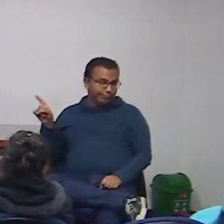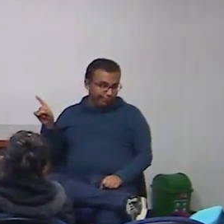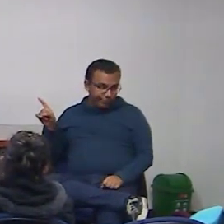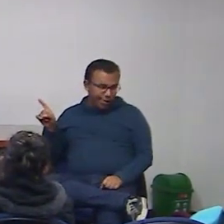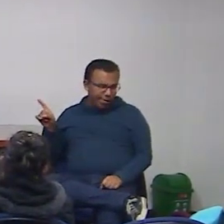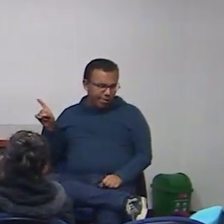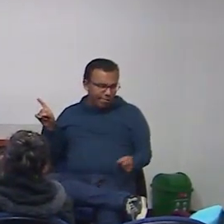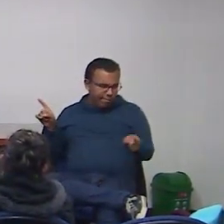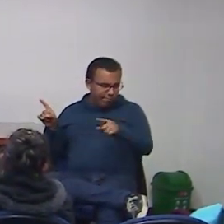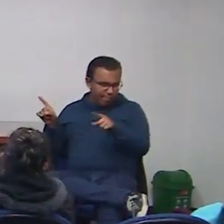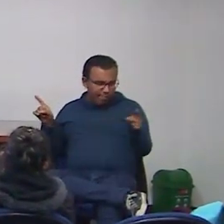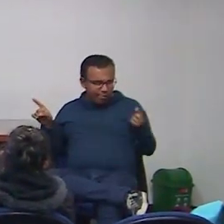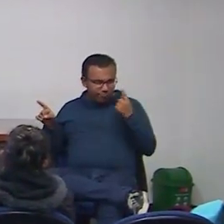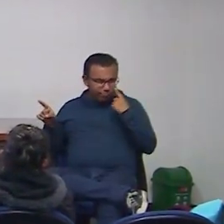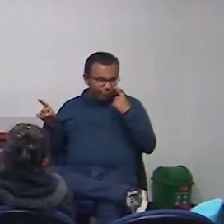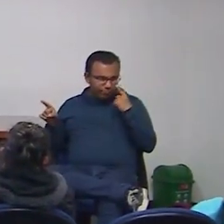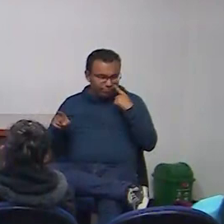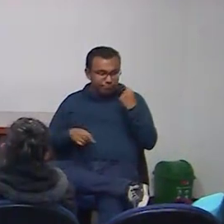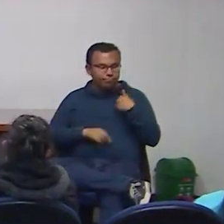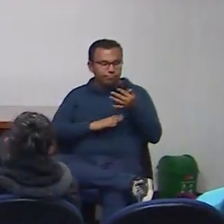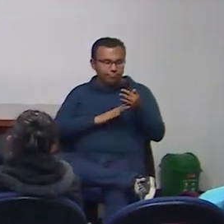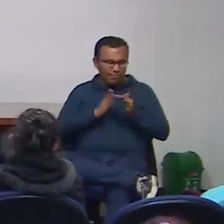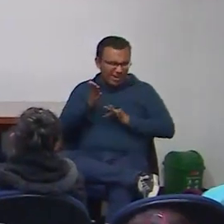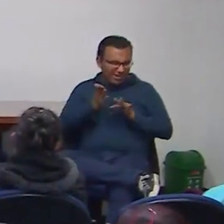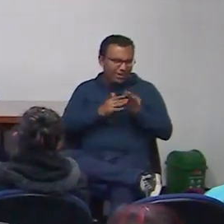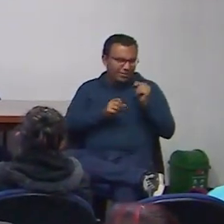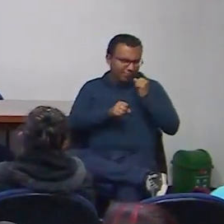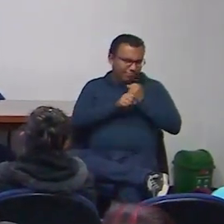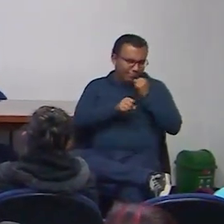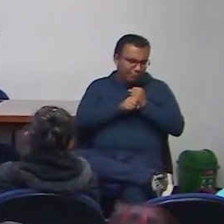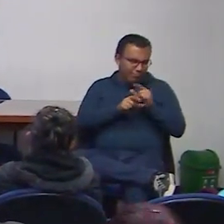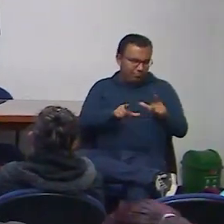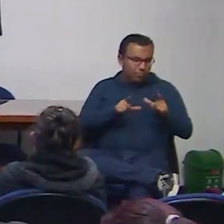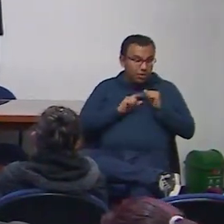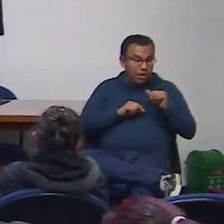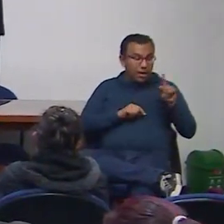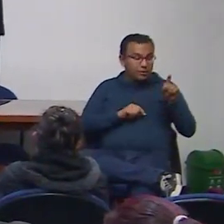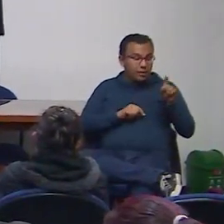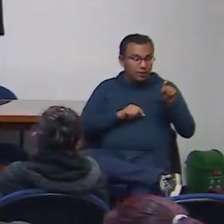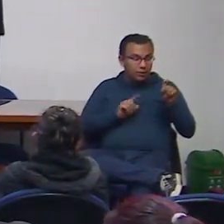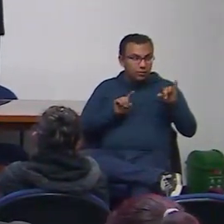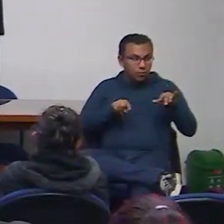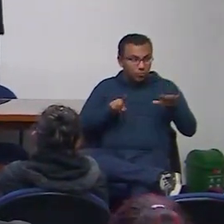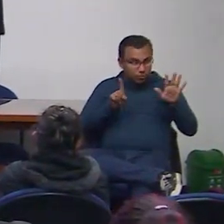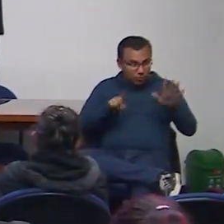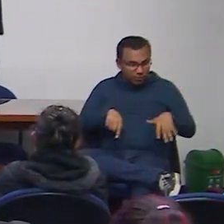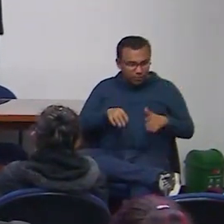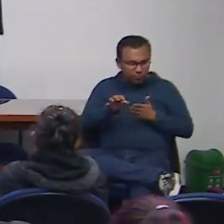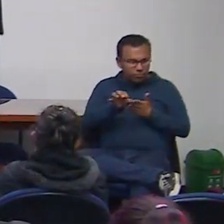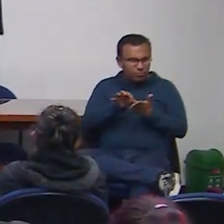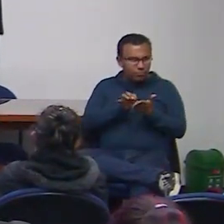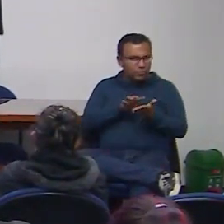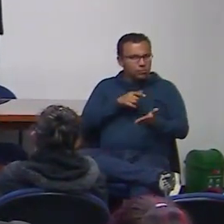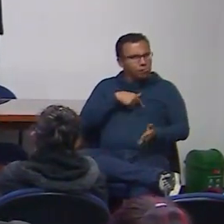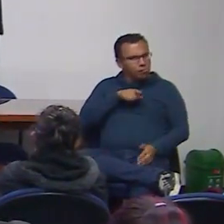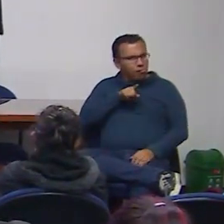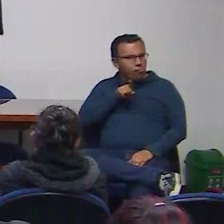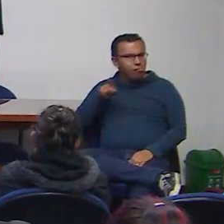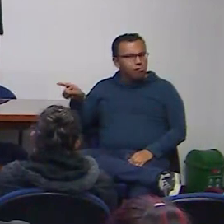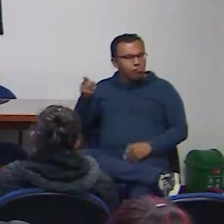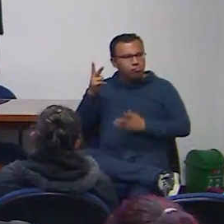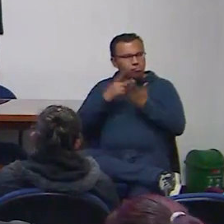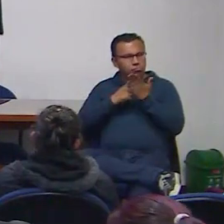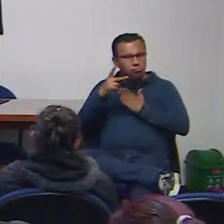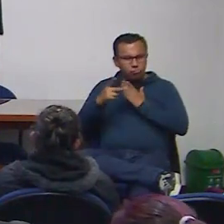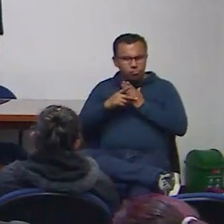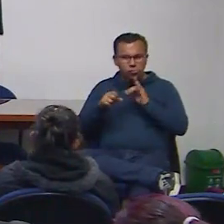también estamos acompañando desde la línea de artes y lenguajes si ya estando en sexto semestre en semillero empieza a sonar noos que queremos desarrollar un proyecto